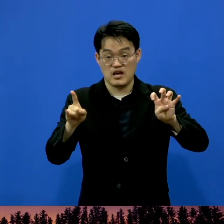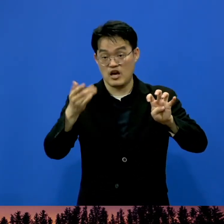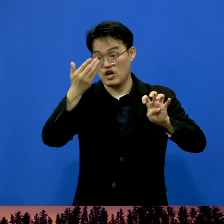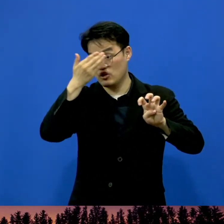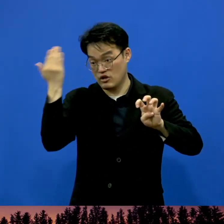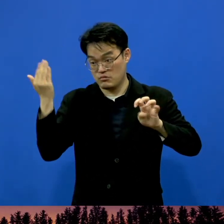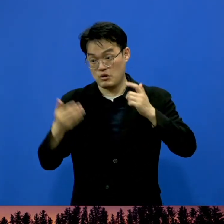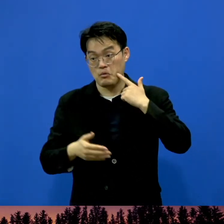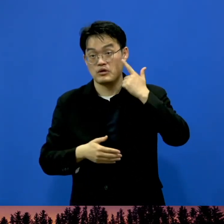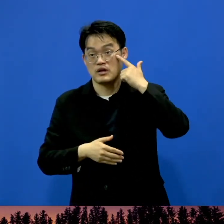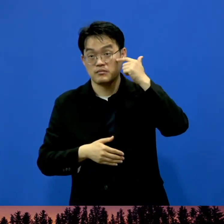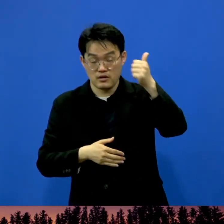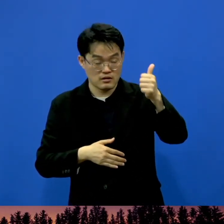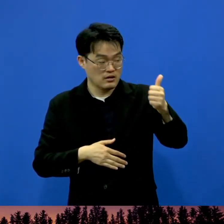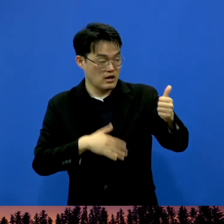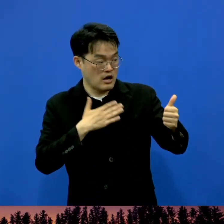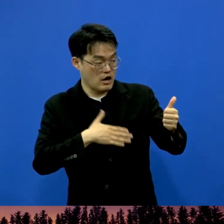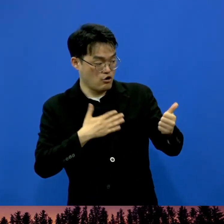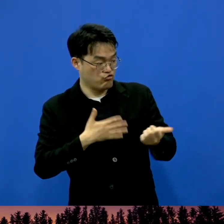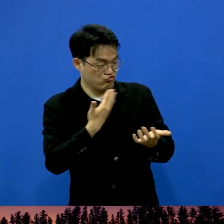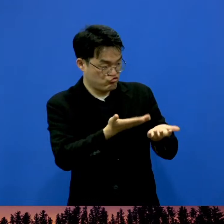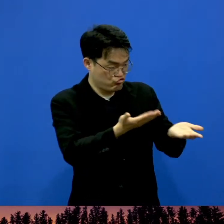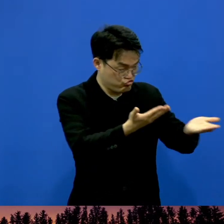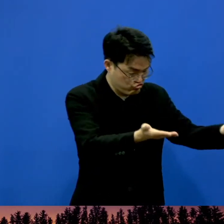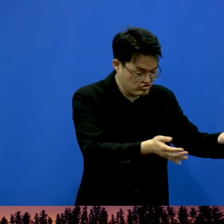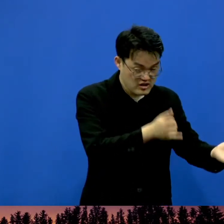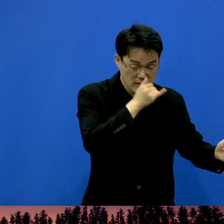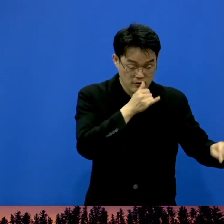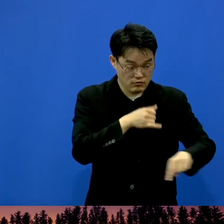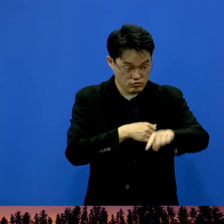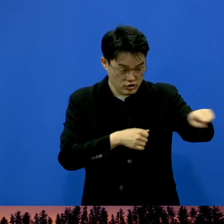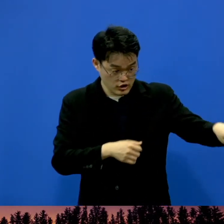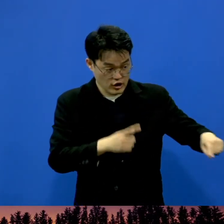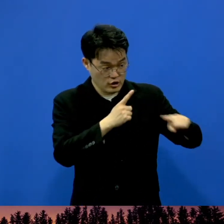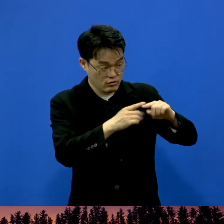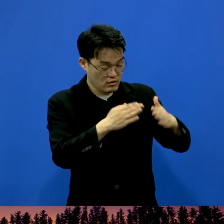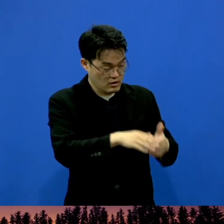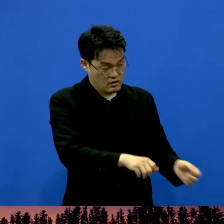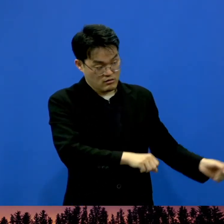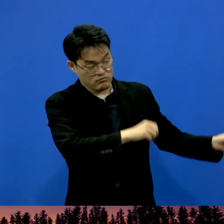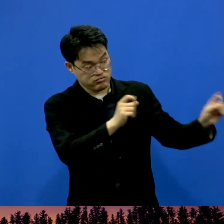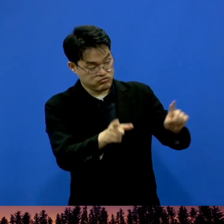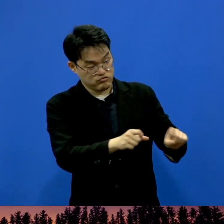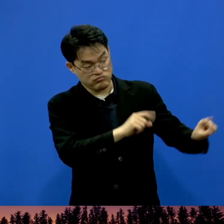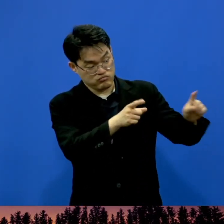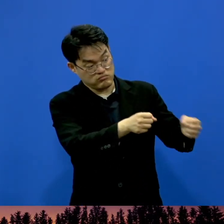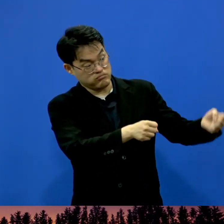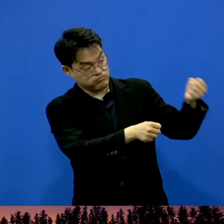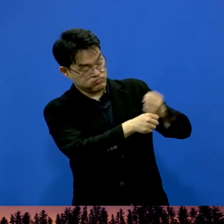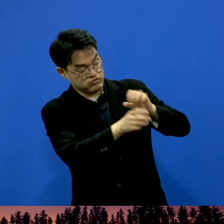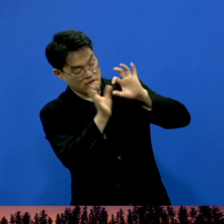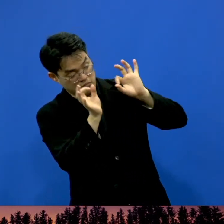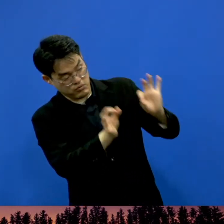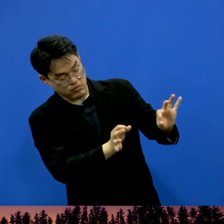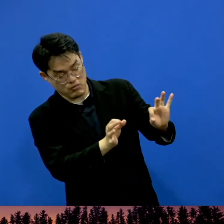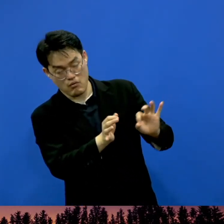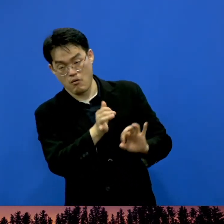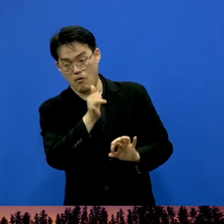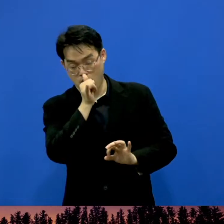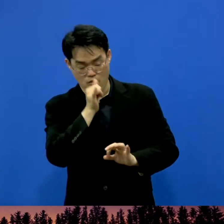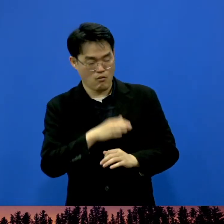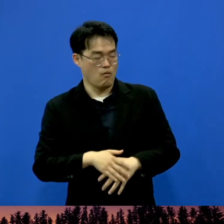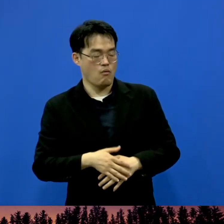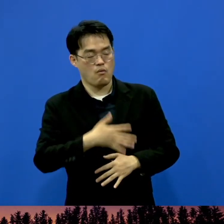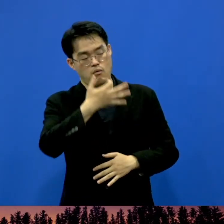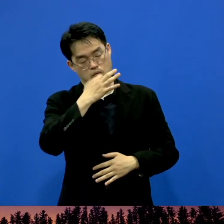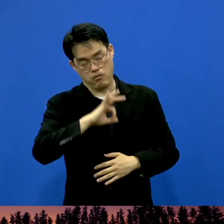풀어내고 있죠. 그분들이 살아나고 그 교회가 막 회복되고 이런 걸 보고 있죠. 다 그런 건 아니지만 그 보람을 느끼며